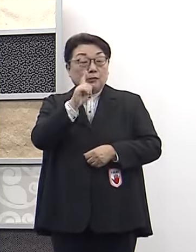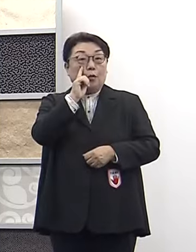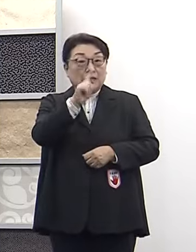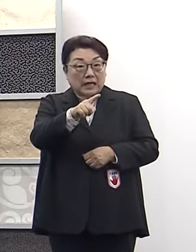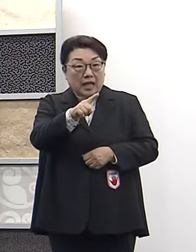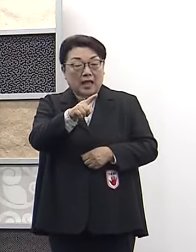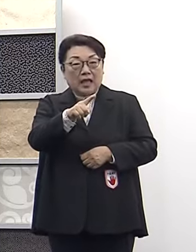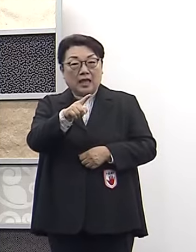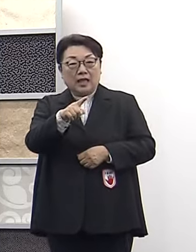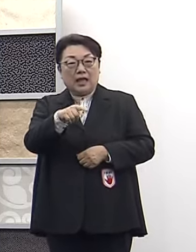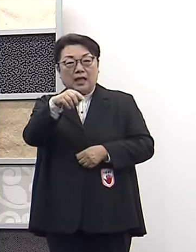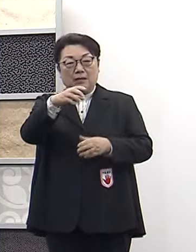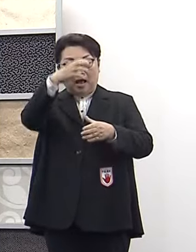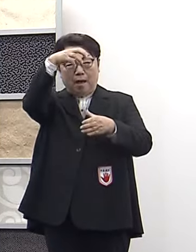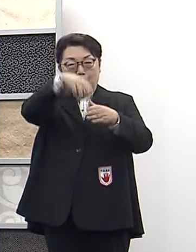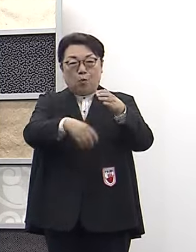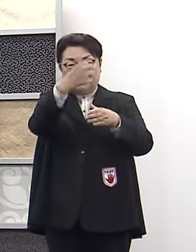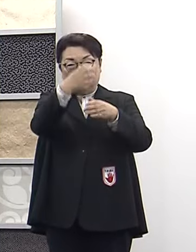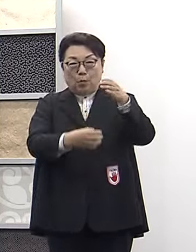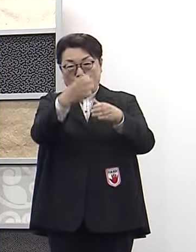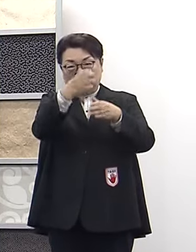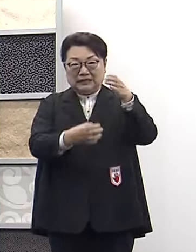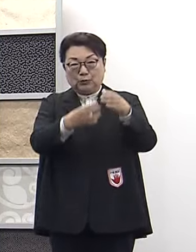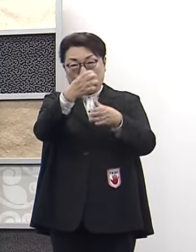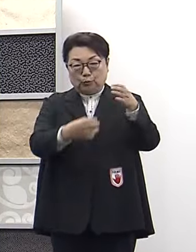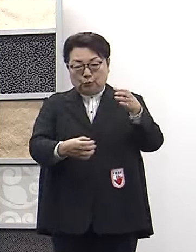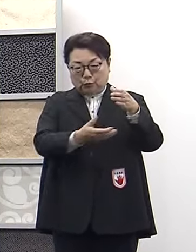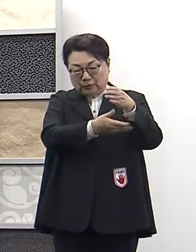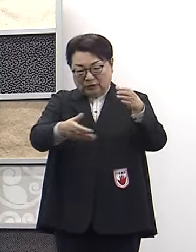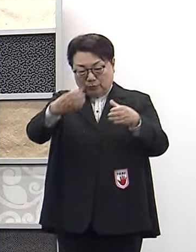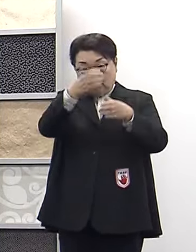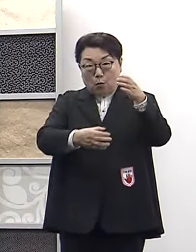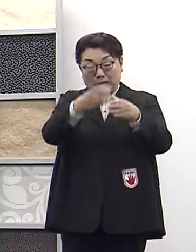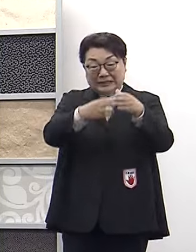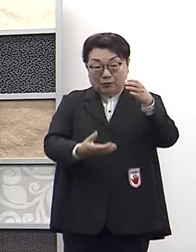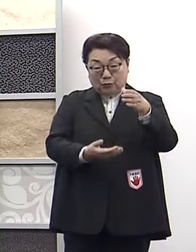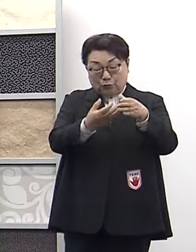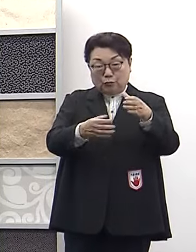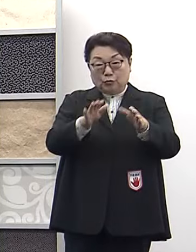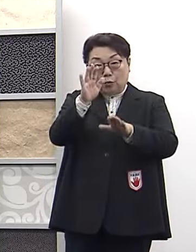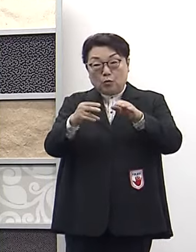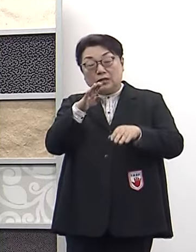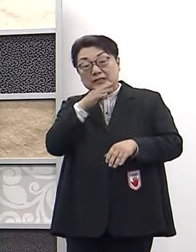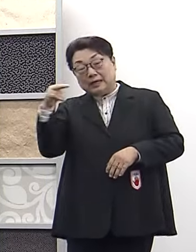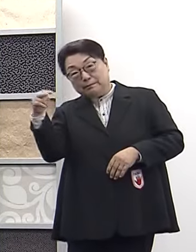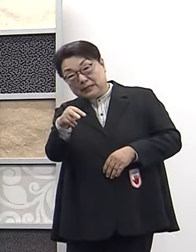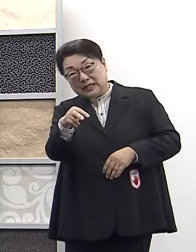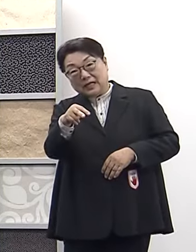実際そのボーリングの状況で今現時点ではどれぐらいの水が出てどうなのか、これはやっぱり